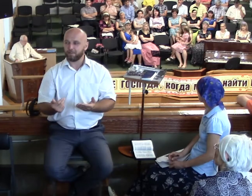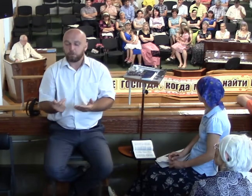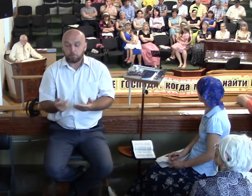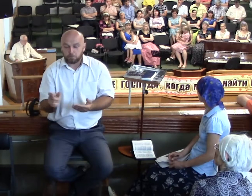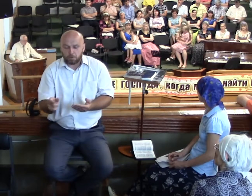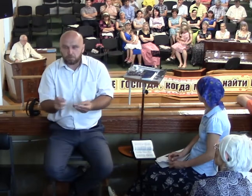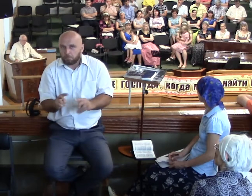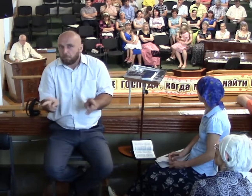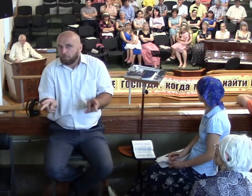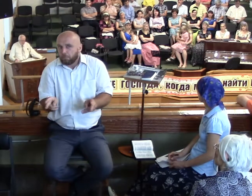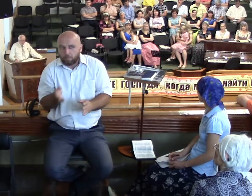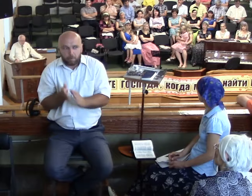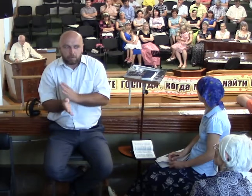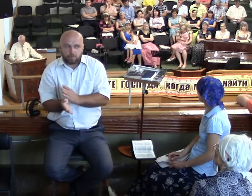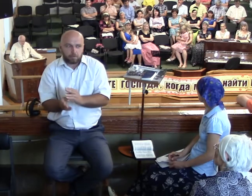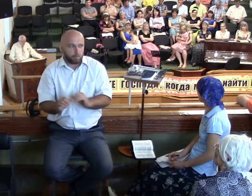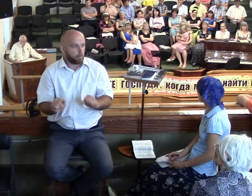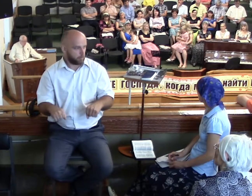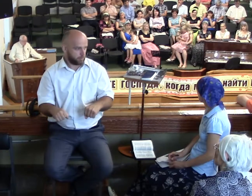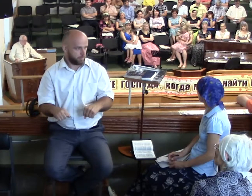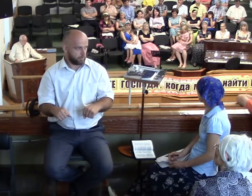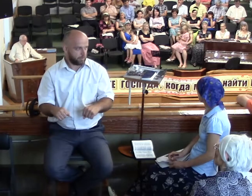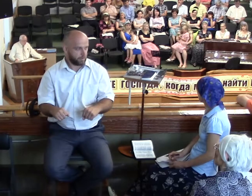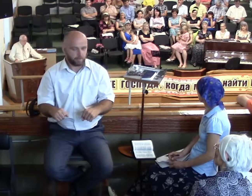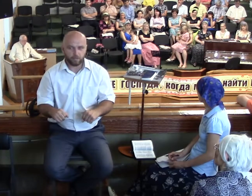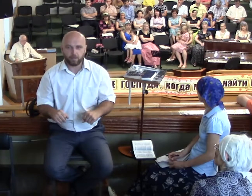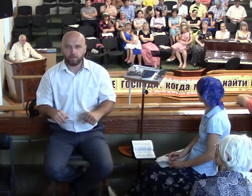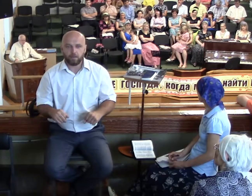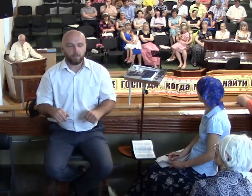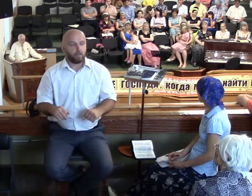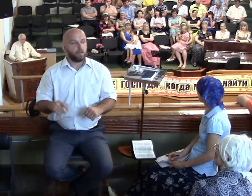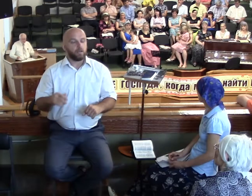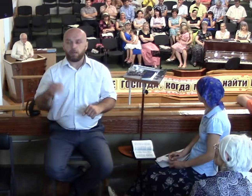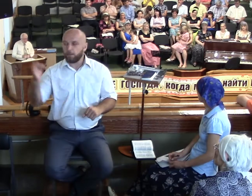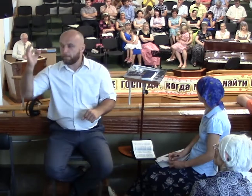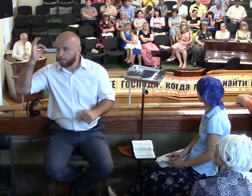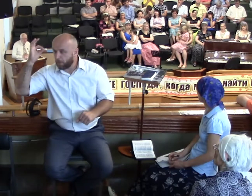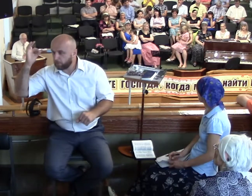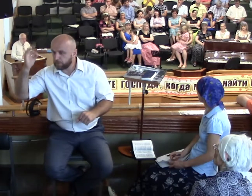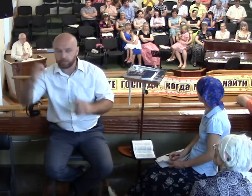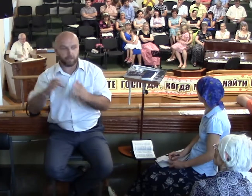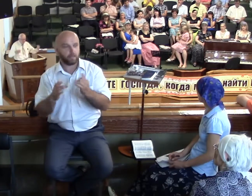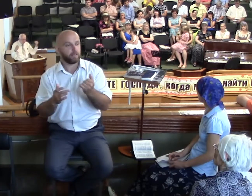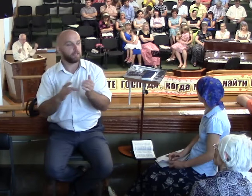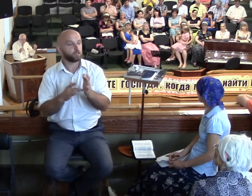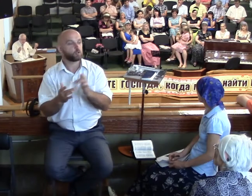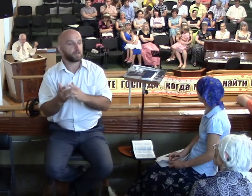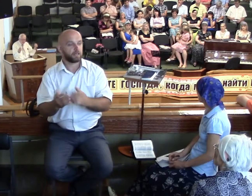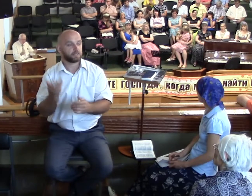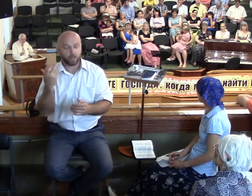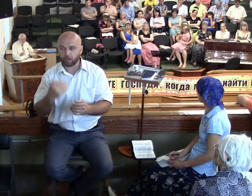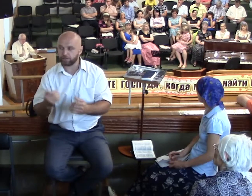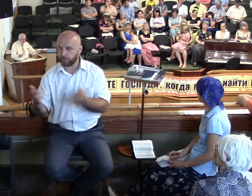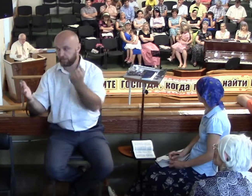Одного по правую сторону, одного по левую, другого по левую сторону. Иисус же говорил, вот распятый